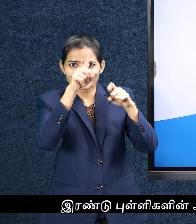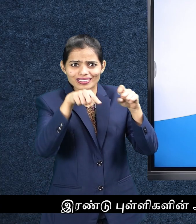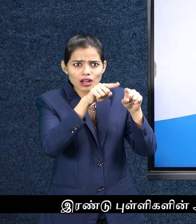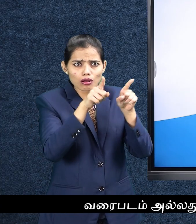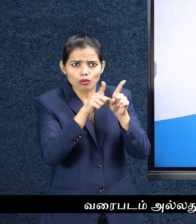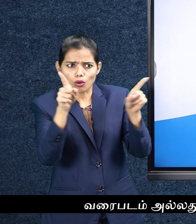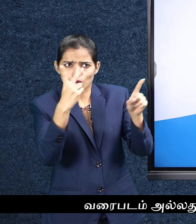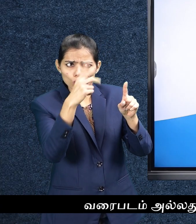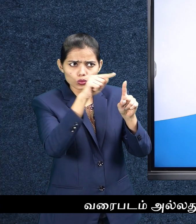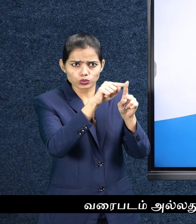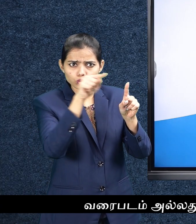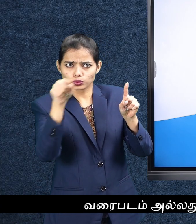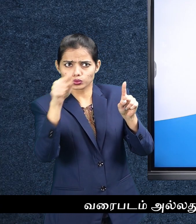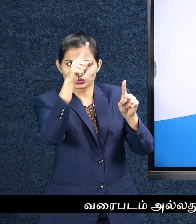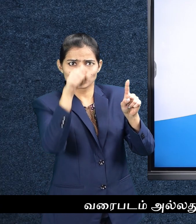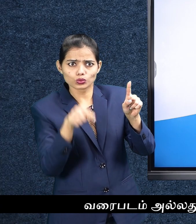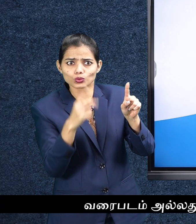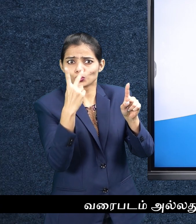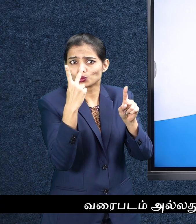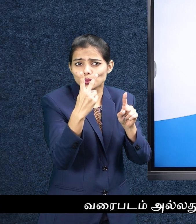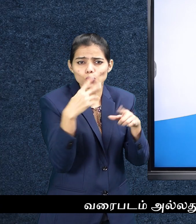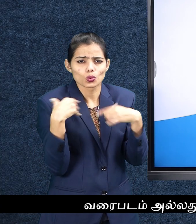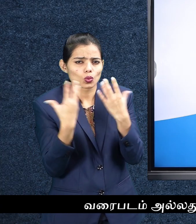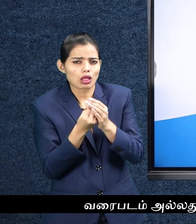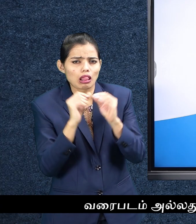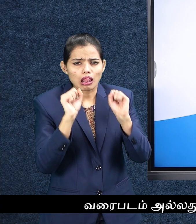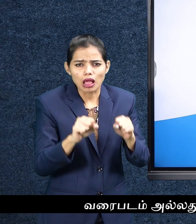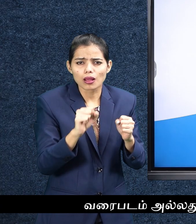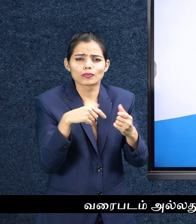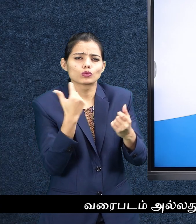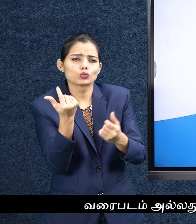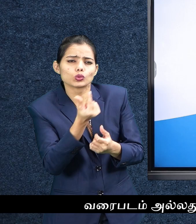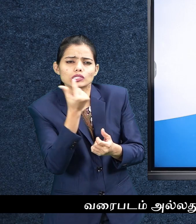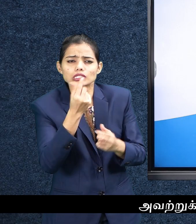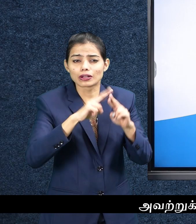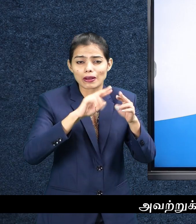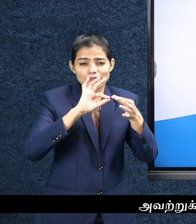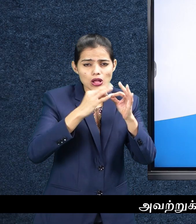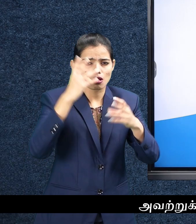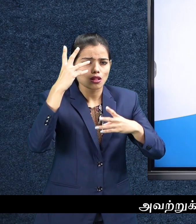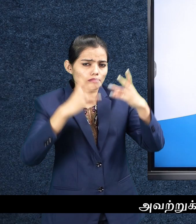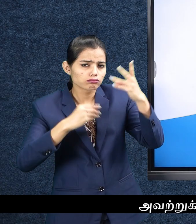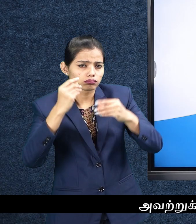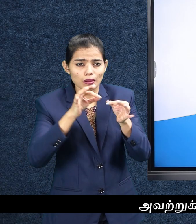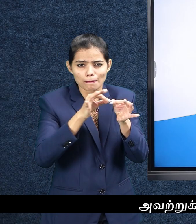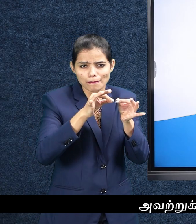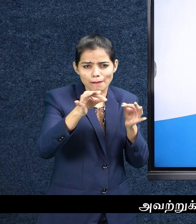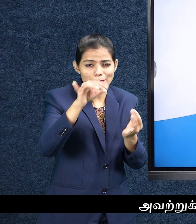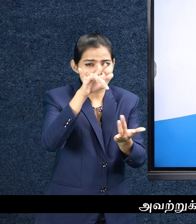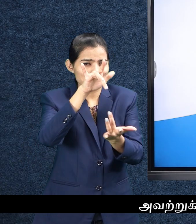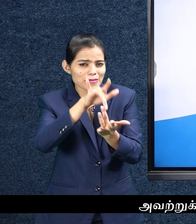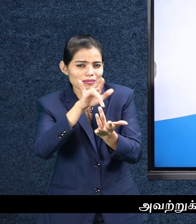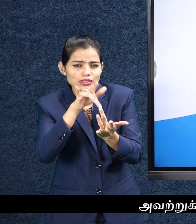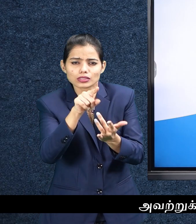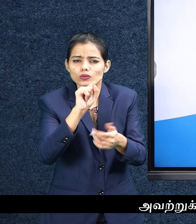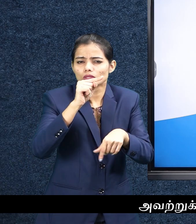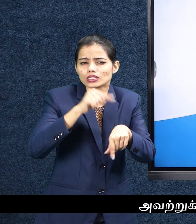மூலம் வரைபடம் அல்லது ஐபிஎஸ்ஐ பயன்படுத்துவதை போலவே அவற்றுக்கிடையே ஆன தூரத்தை கணக்கிட